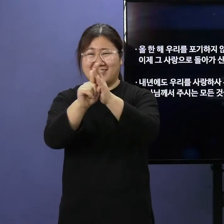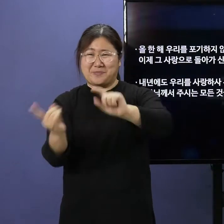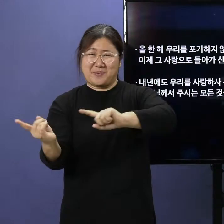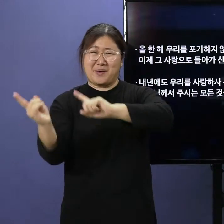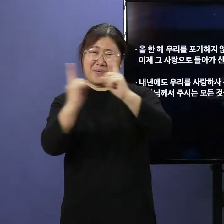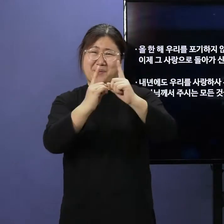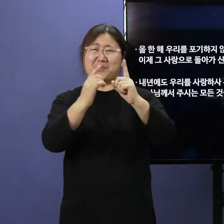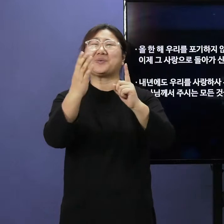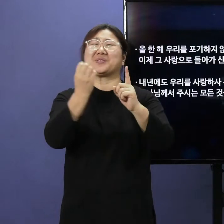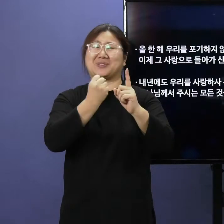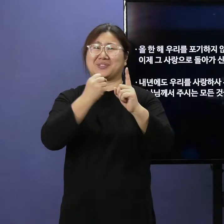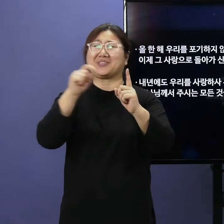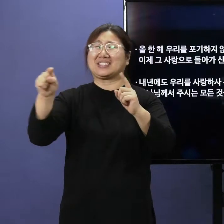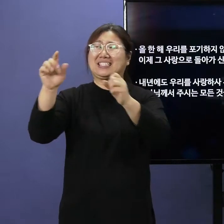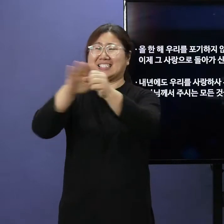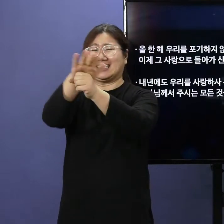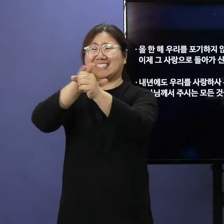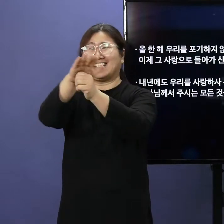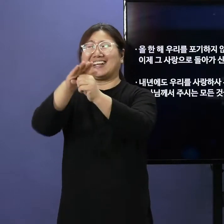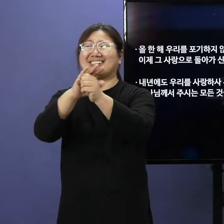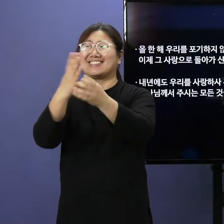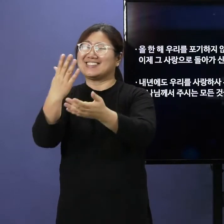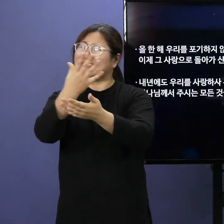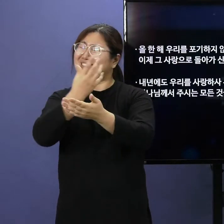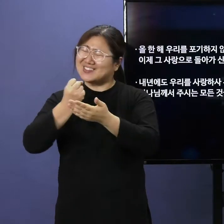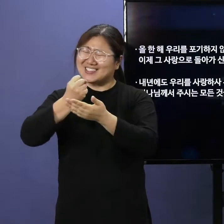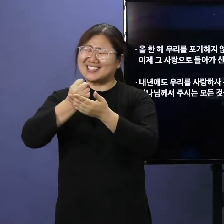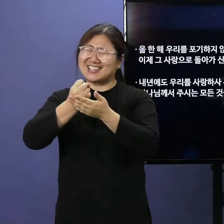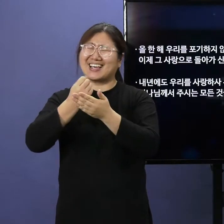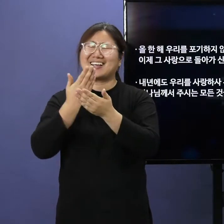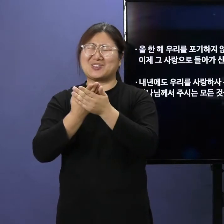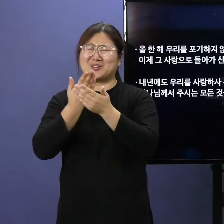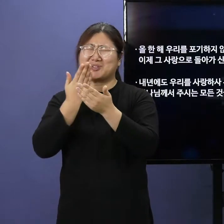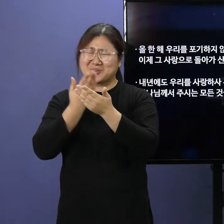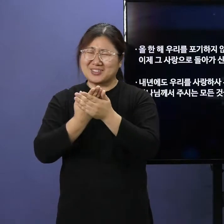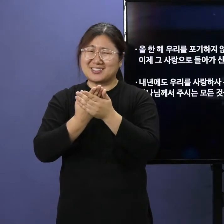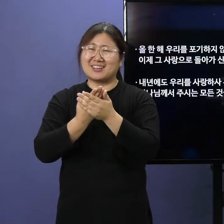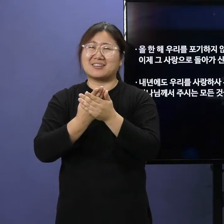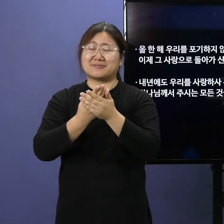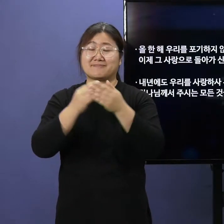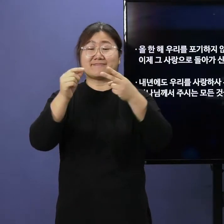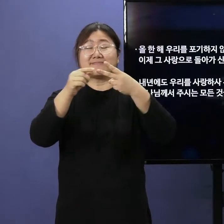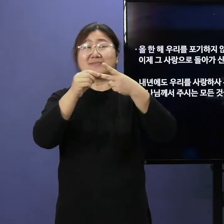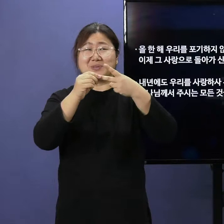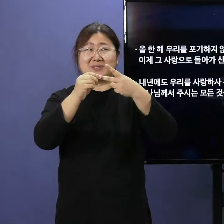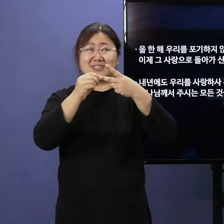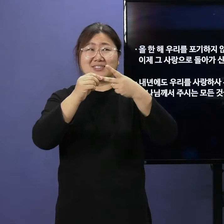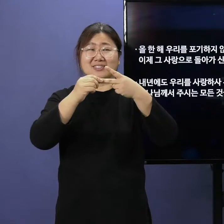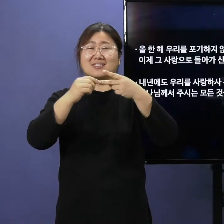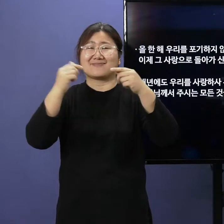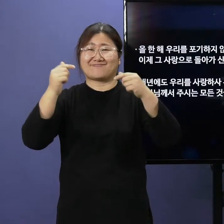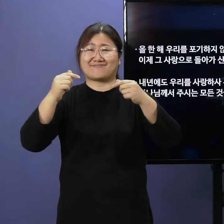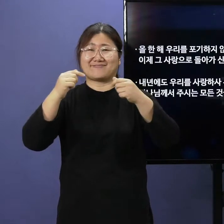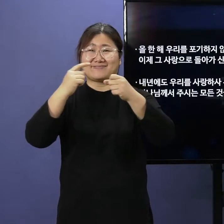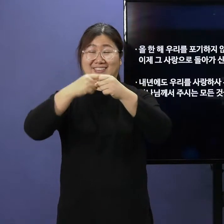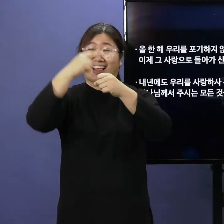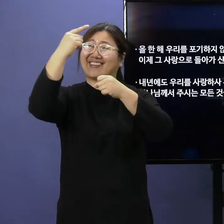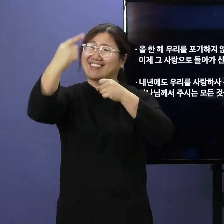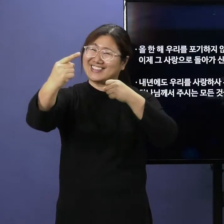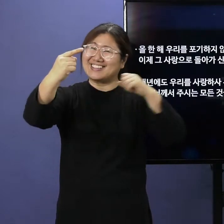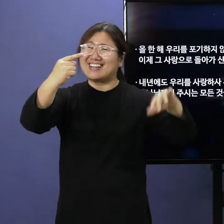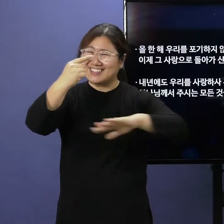사랑을 누릴 수 있게 하여 주옵소서. 우리가 기도했으면 좋겠고요. 그리고 내년에도 우리를